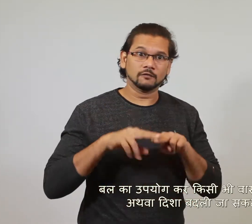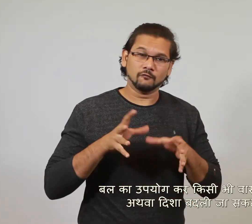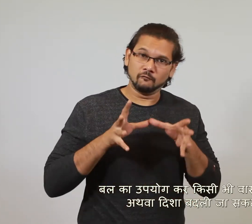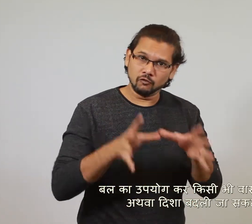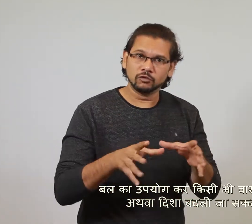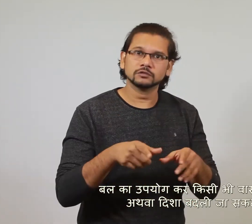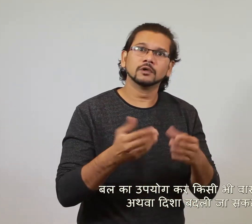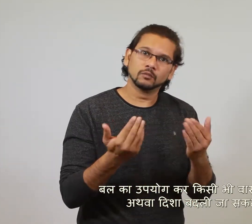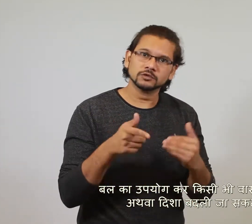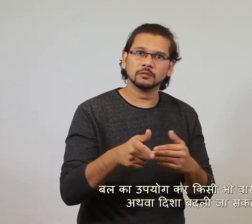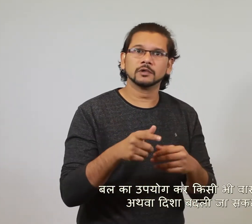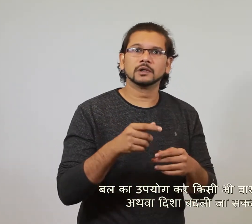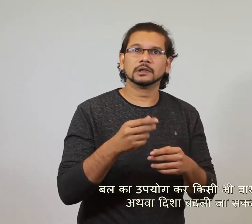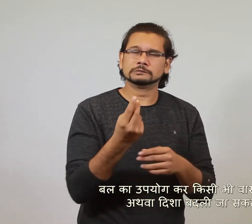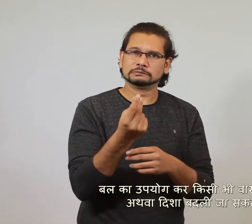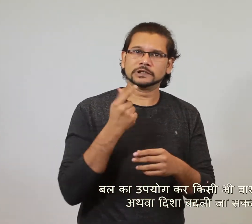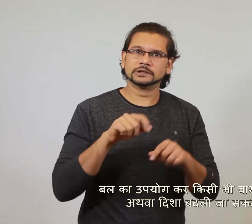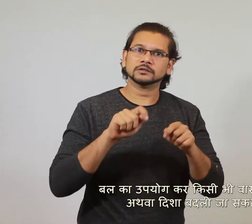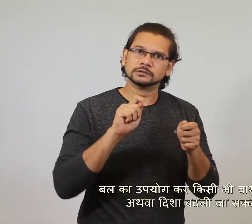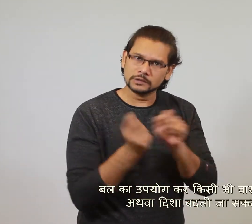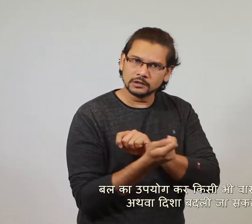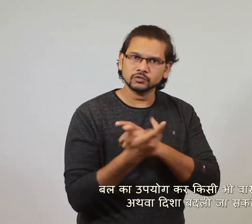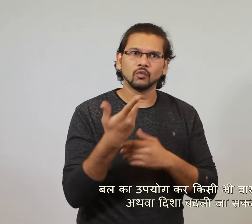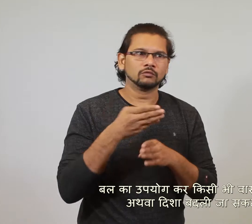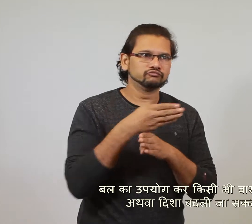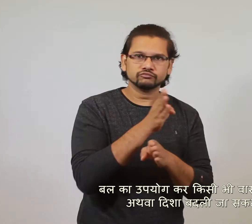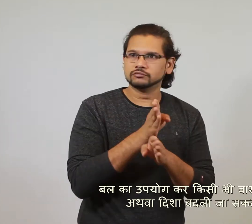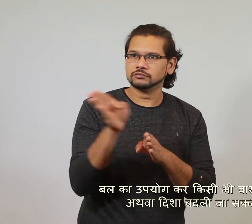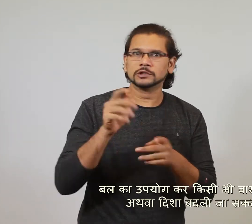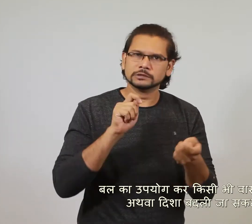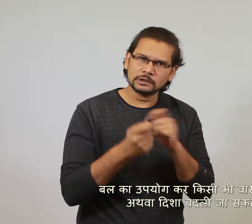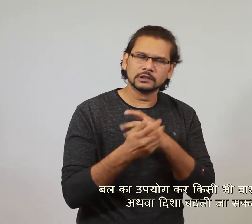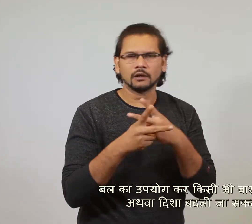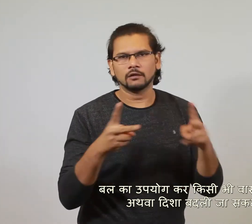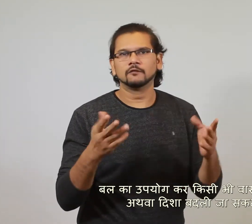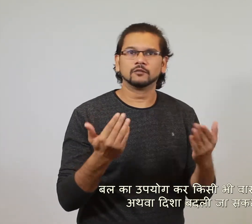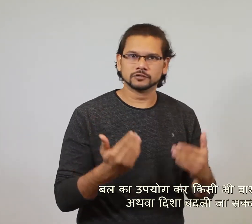बल का उपयोग कर किसी भी वस्तू की चाल अथ्वा दिशा बदली जा सकती है